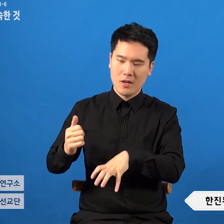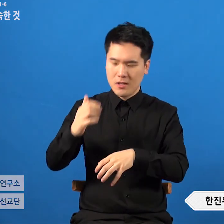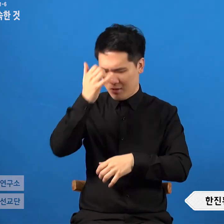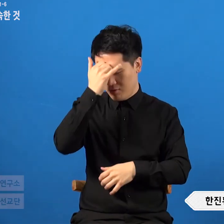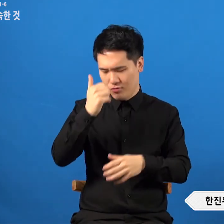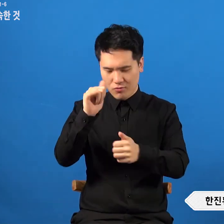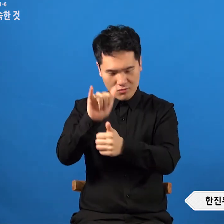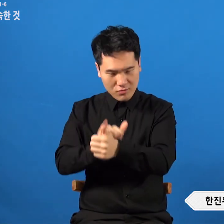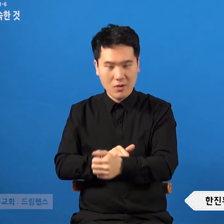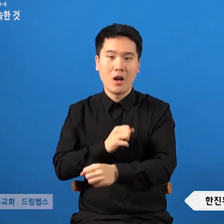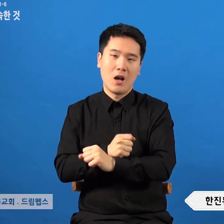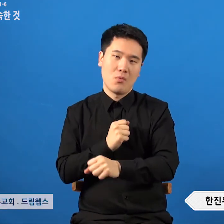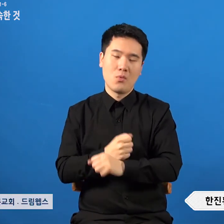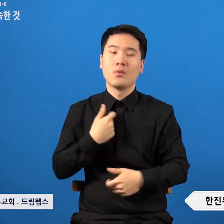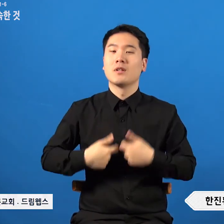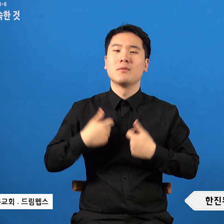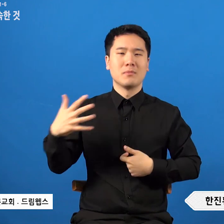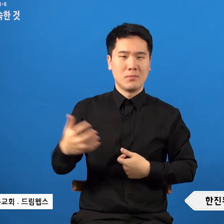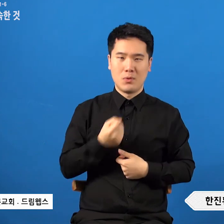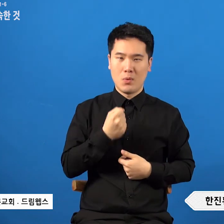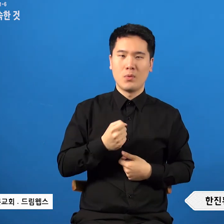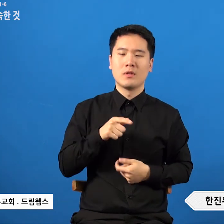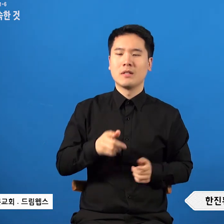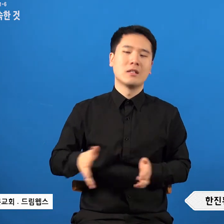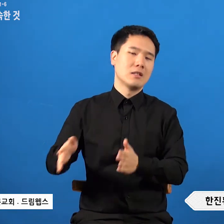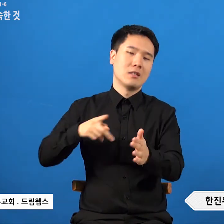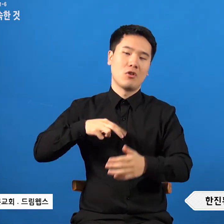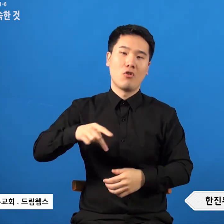열심히 충성해 드리면서 기쁨으로